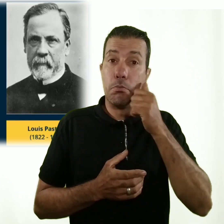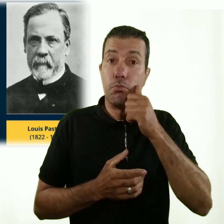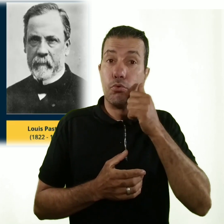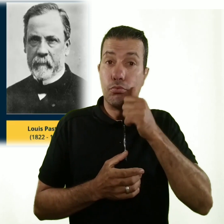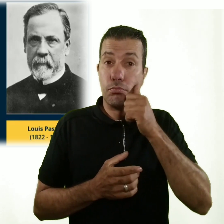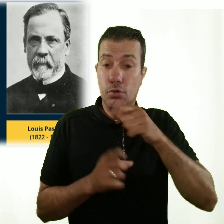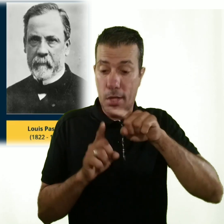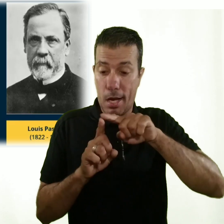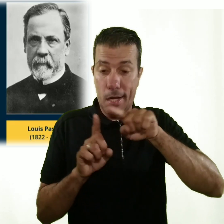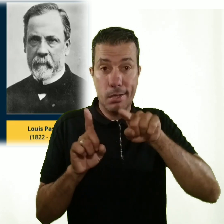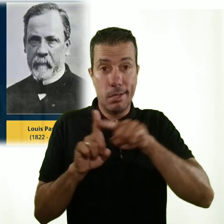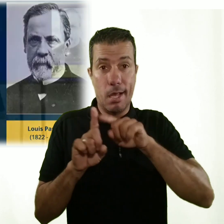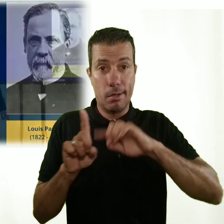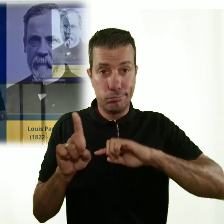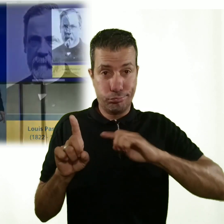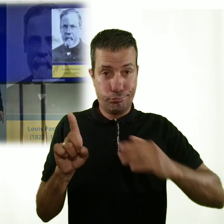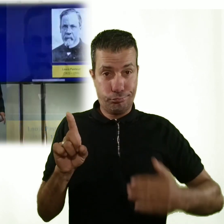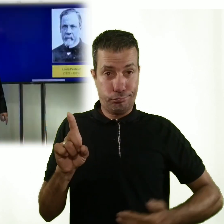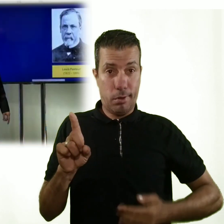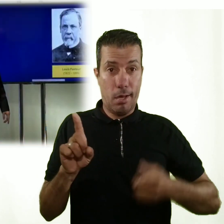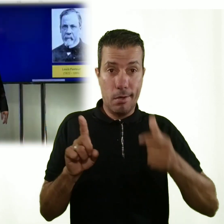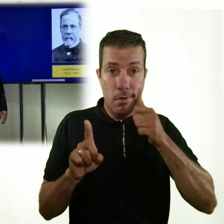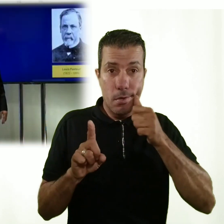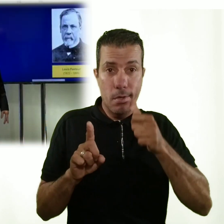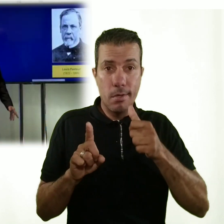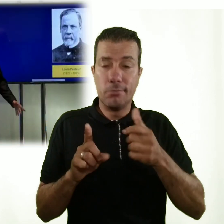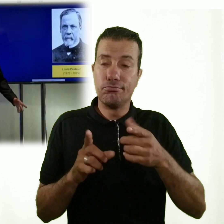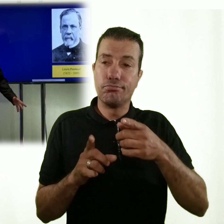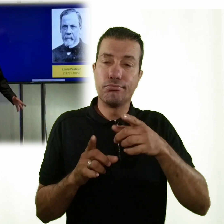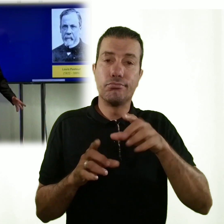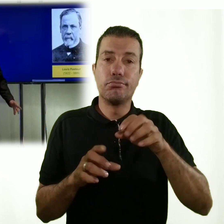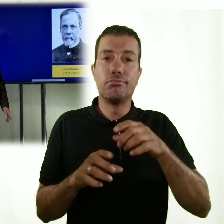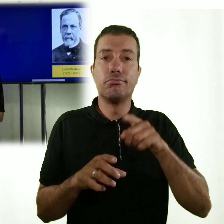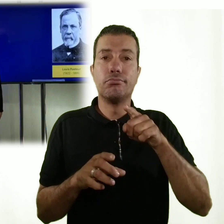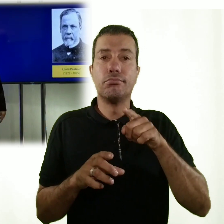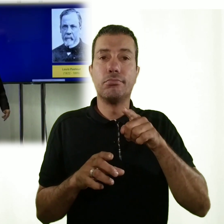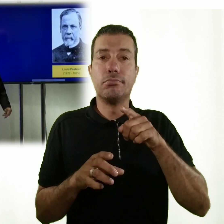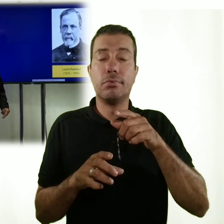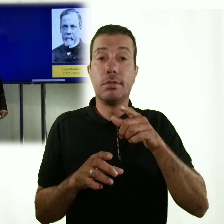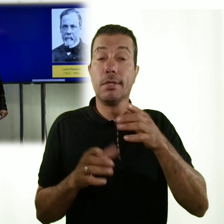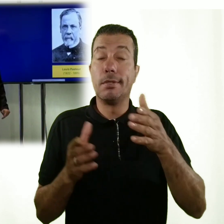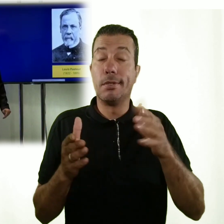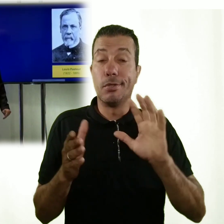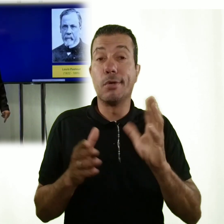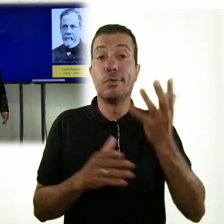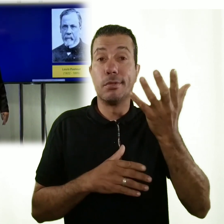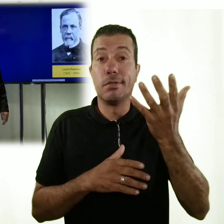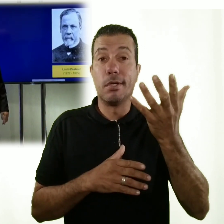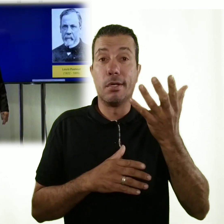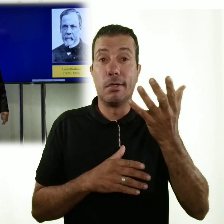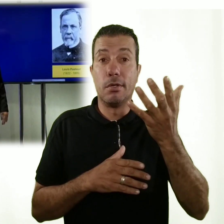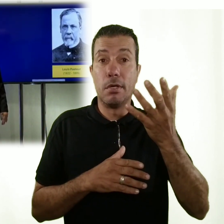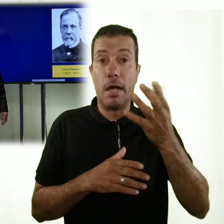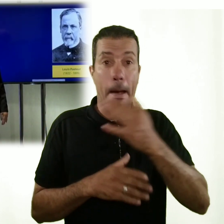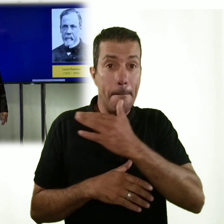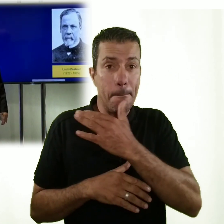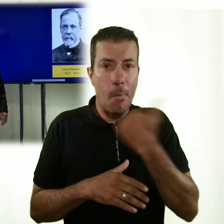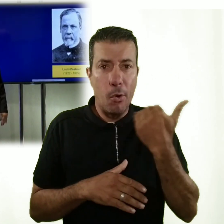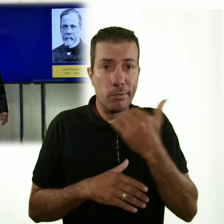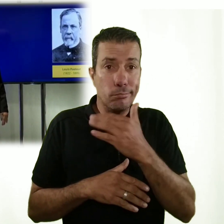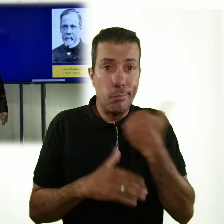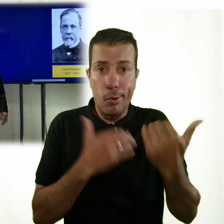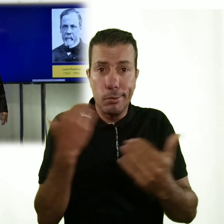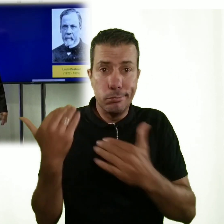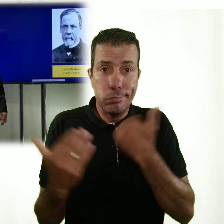mulheres grávidas. Pode vir para mim agora, por gentileza, desculpa. E o índice de mortalidade daquelas grávidas